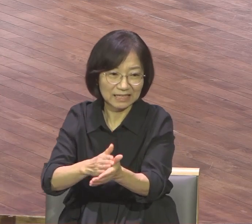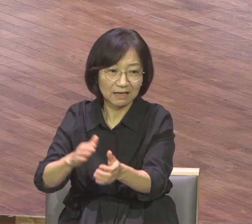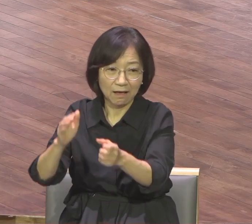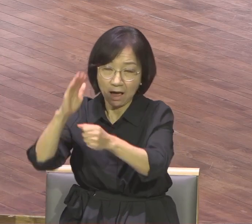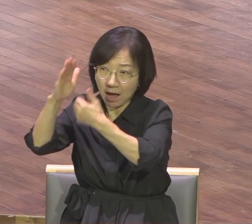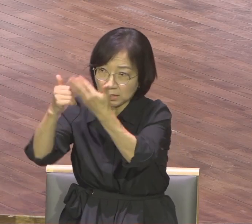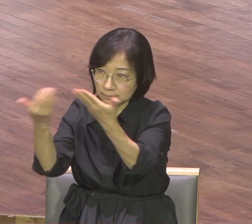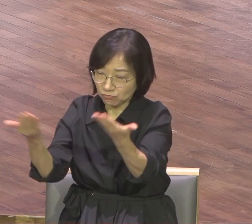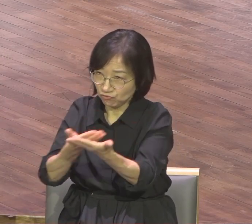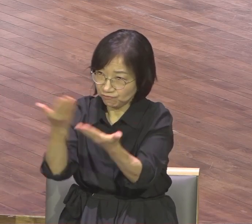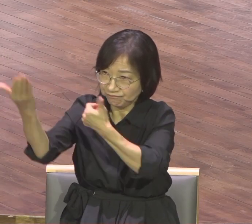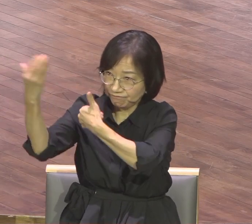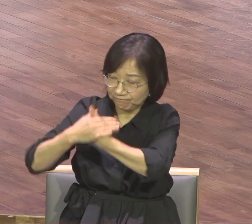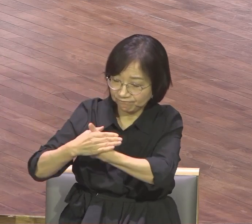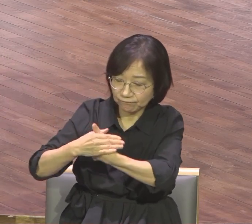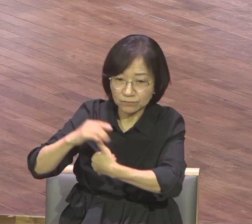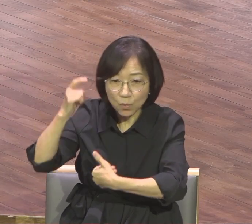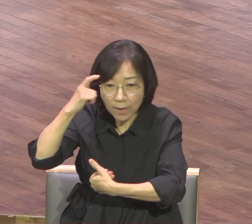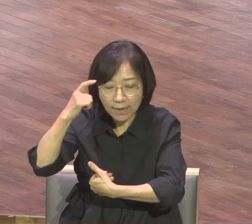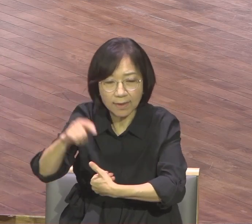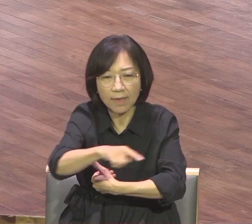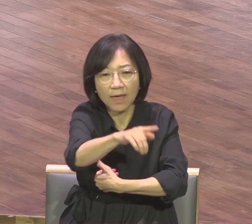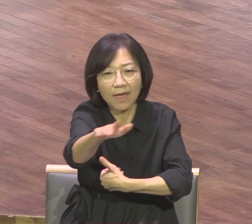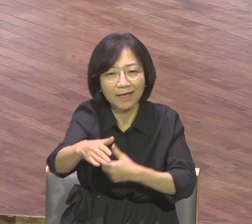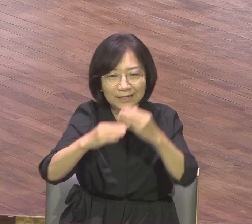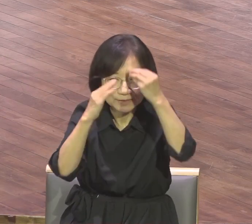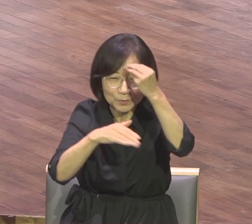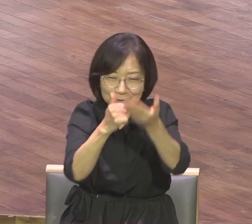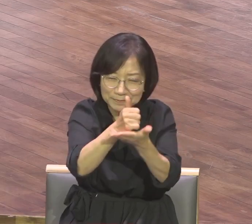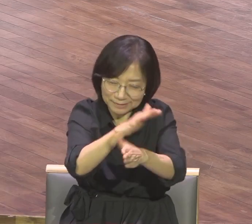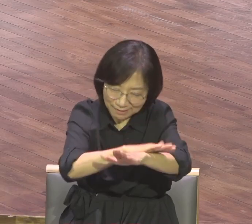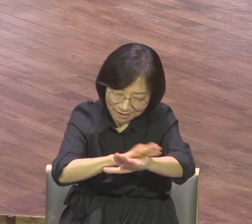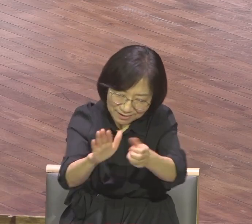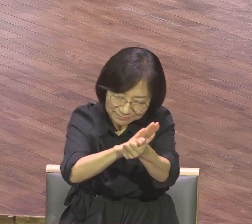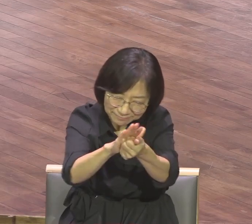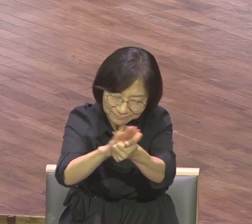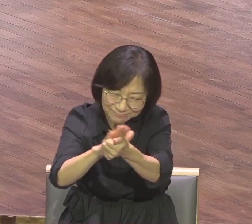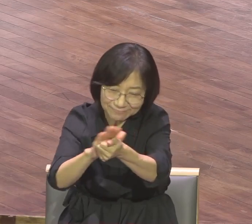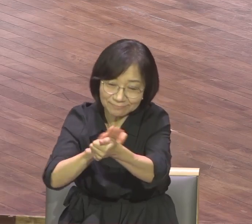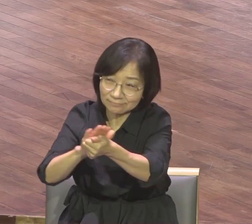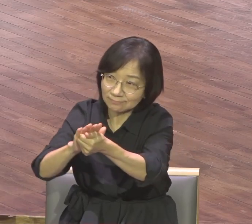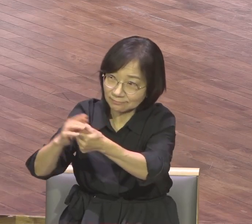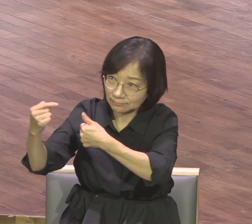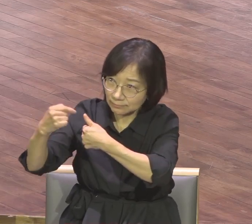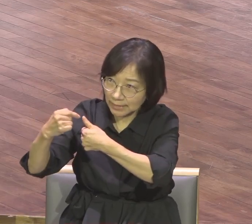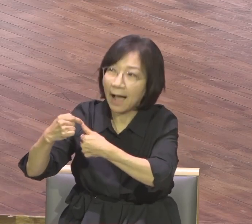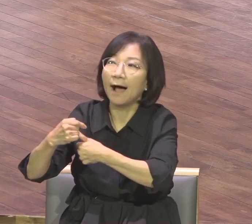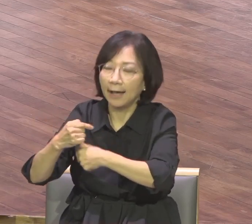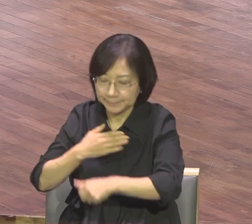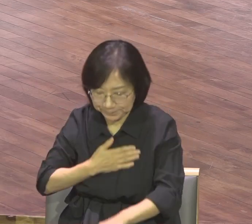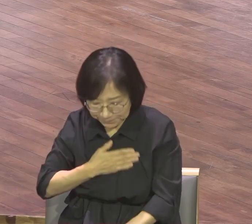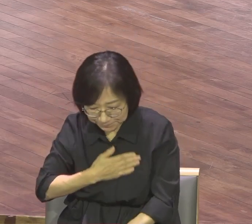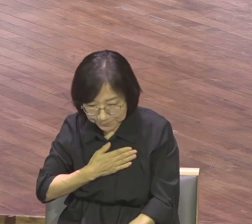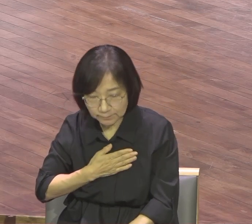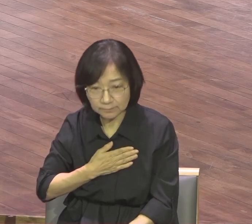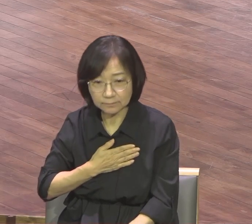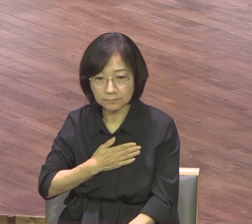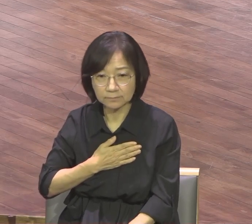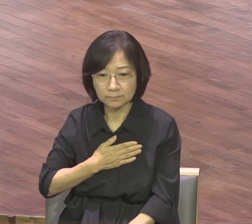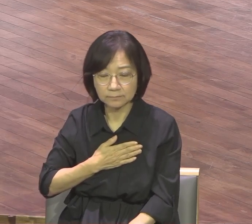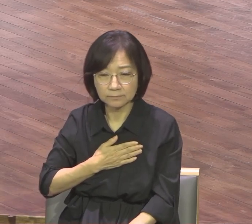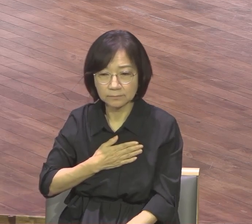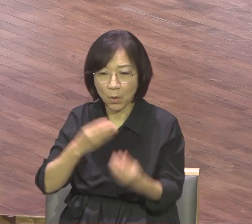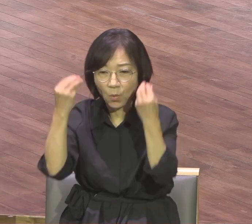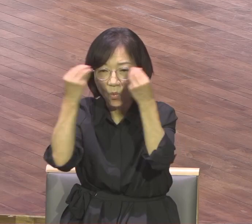하나님이 주신 이 양떼들을 잘 섬기라. 아멘. 이 잘 섬기라 했더니 이게 뭐 장로가 먹이 힘을 주가지고